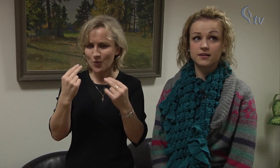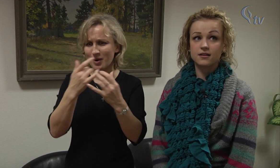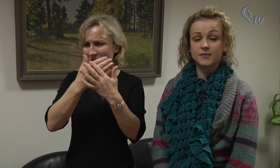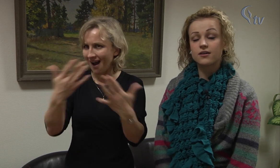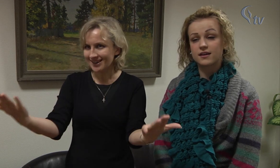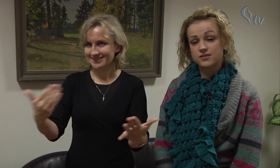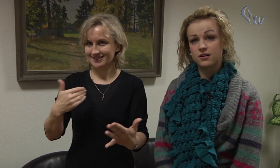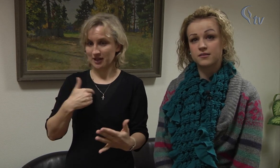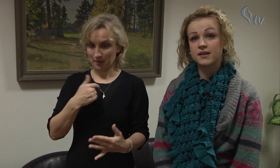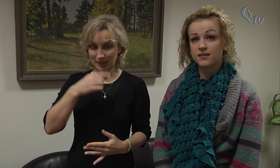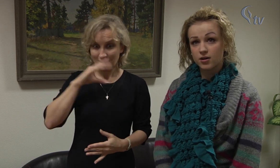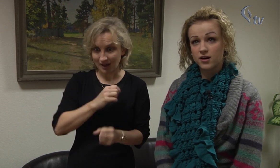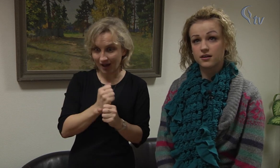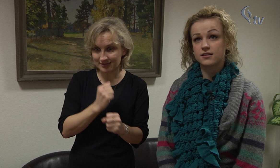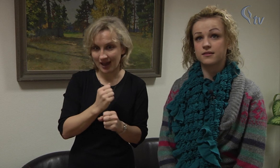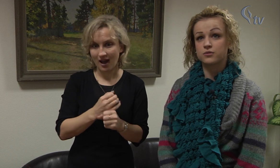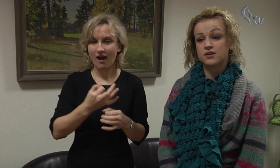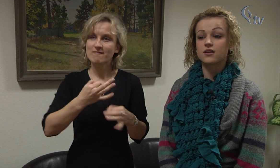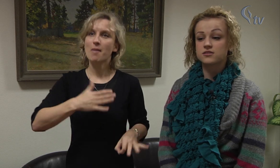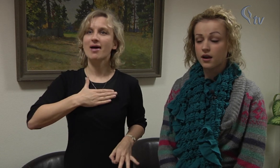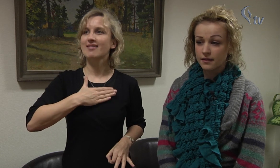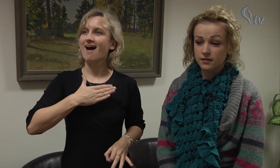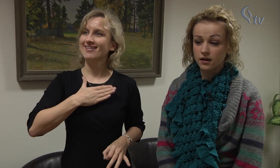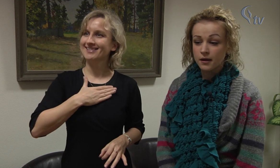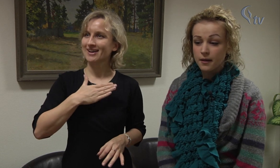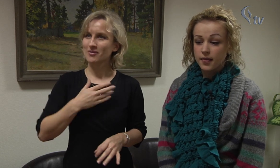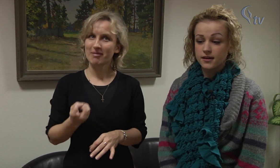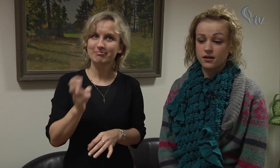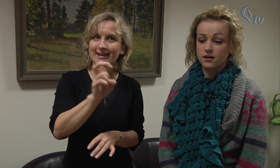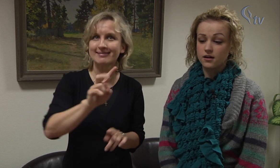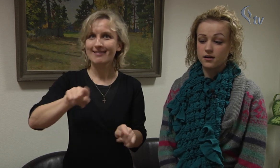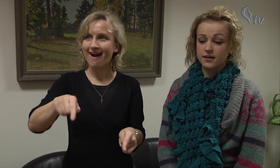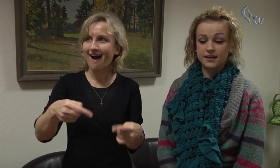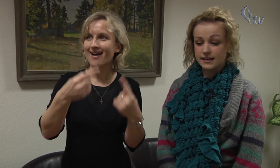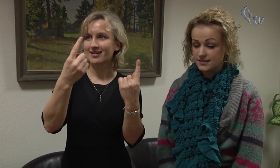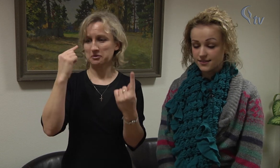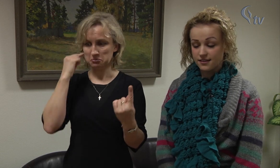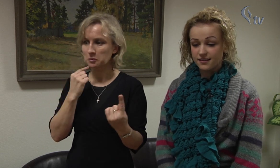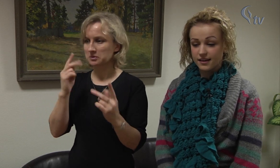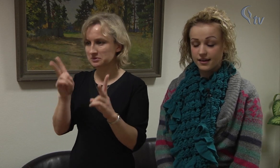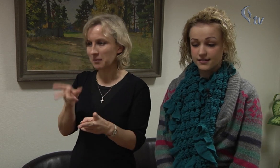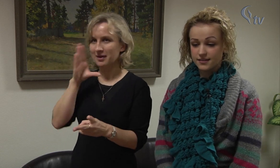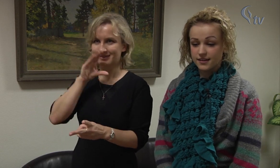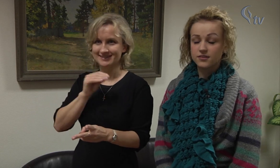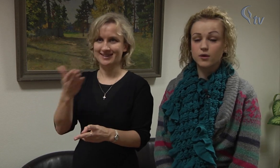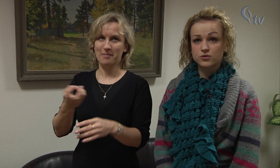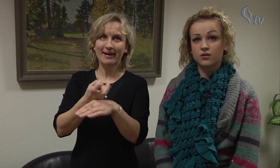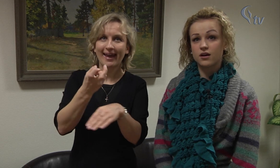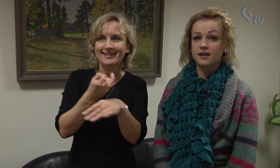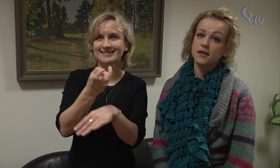ka mina olen saanud, et minna vabatahtlikuks ennast arendada ja reisida, et need võimalused on ka nende